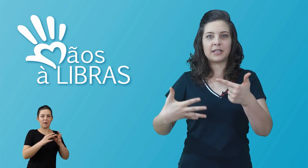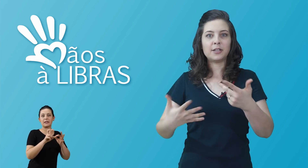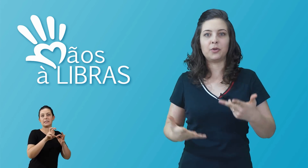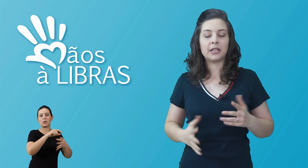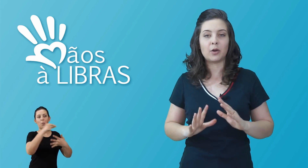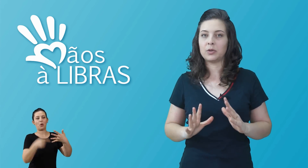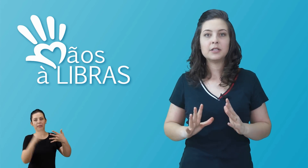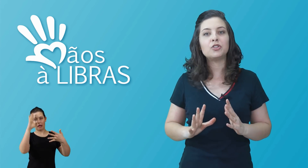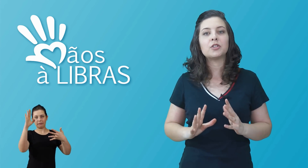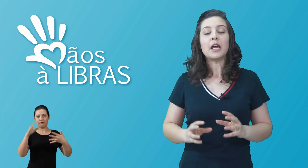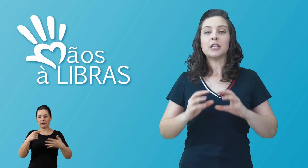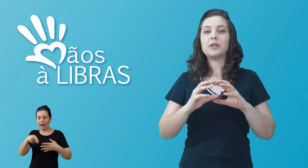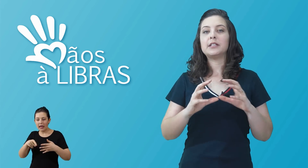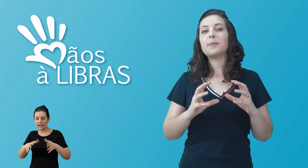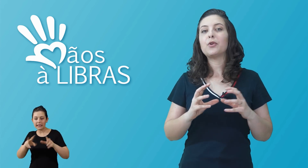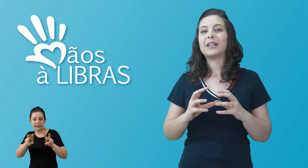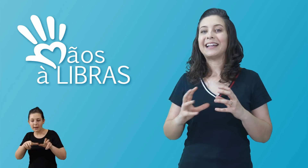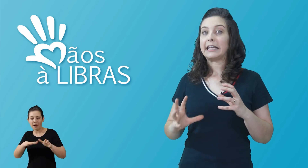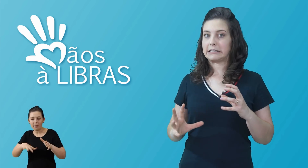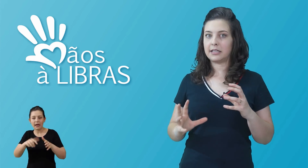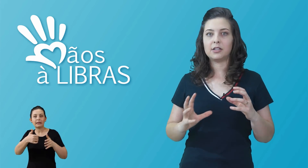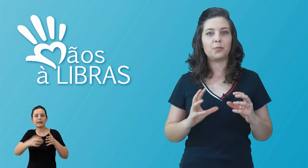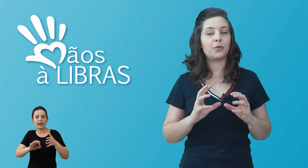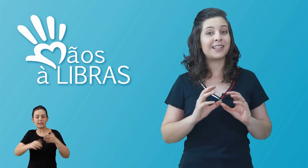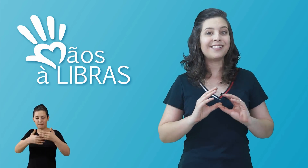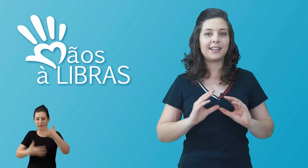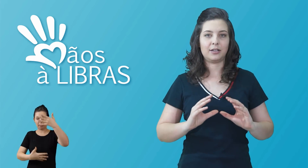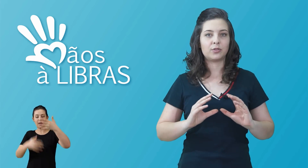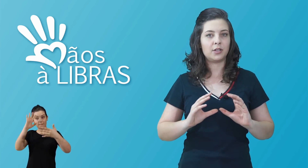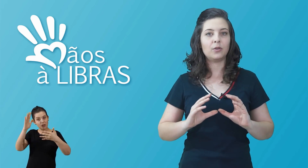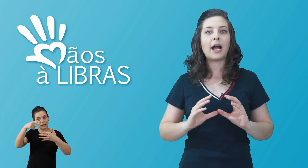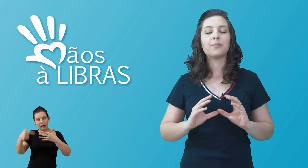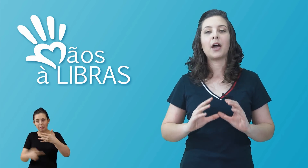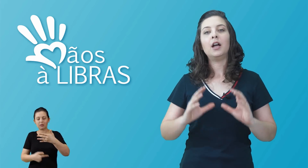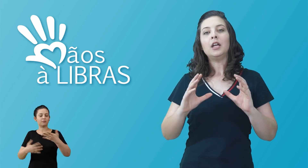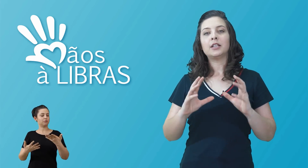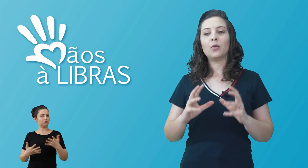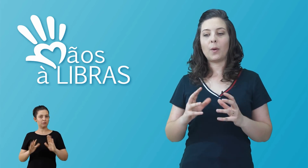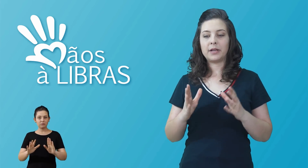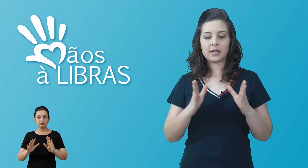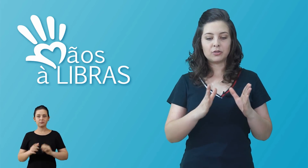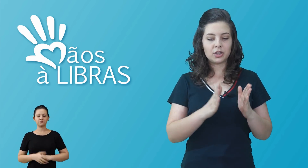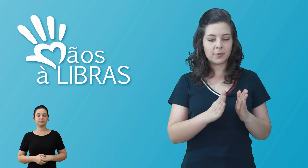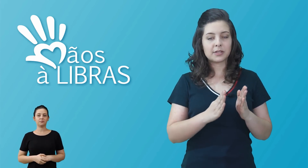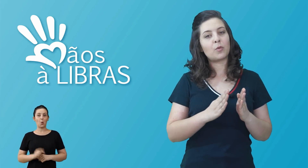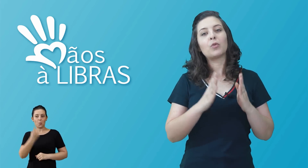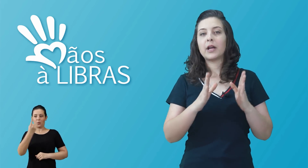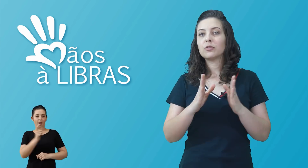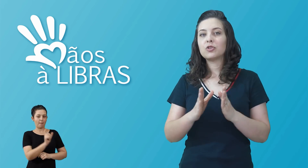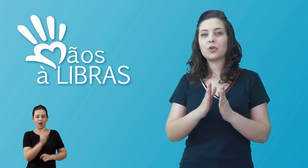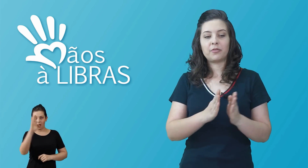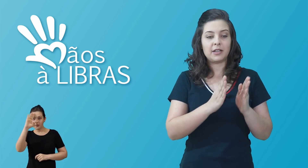isso eu tenho 10 prioridades. Não existe isso. Não existem prioridades, existe prioridade no singular, tá? Então, o aprendizado de Libras,